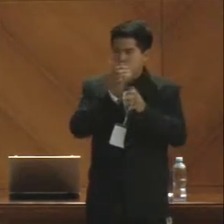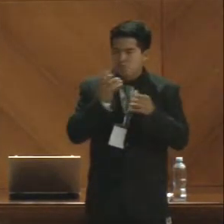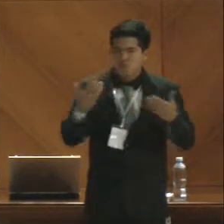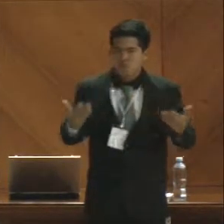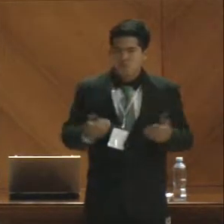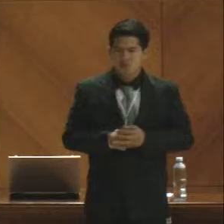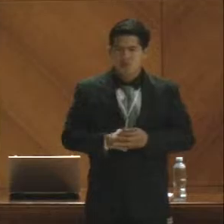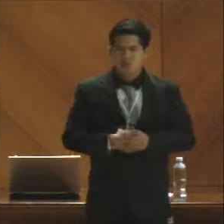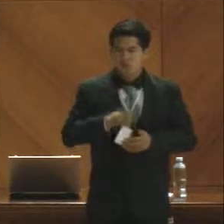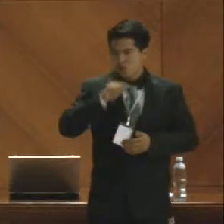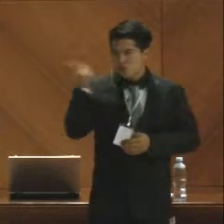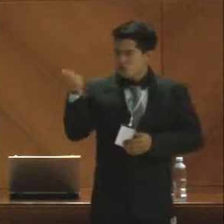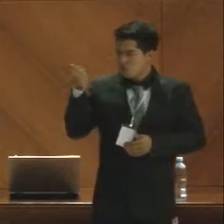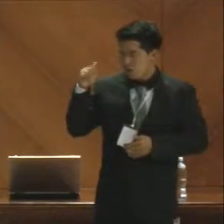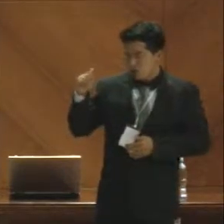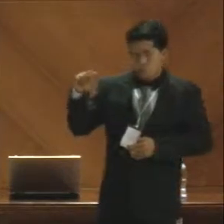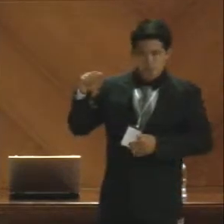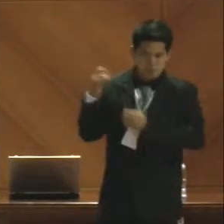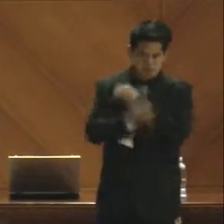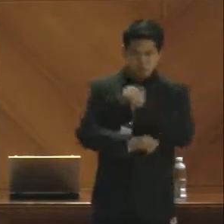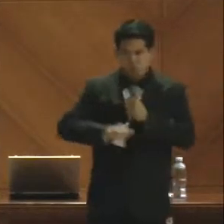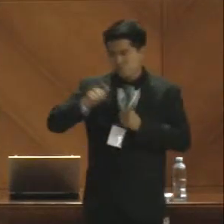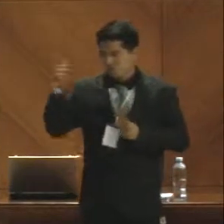libre hecho en Argentina,